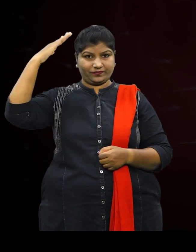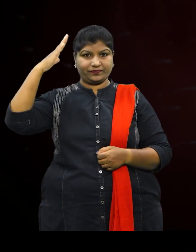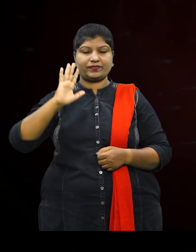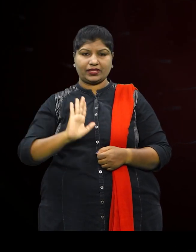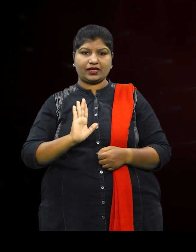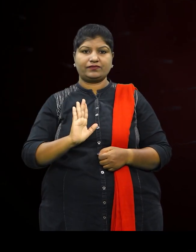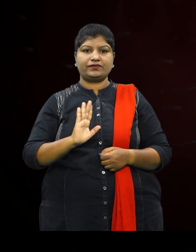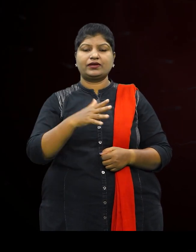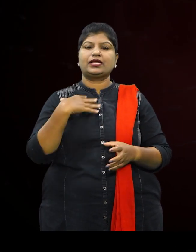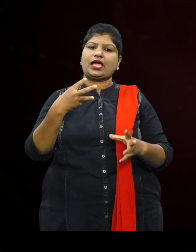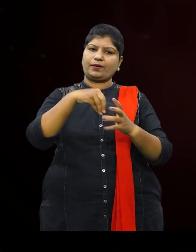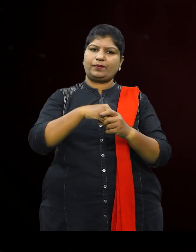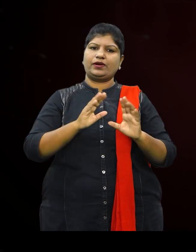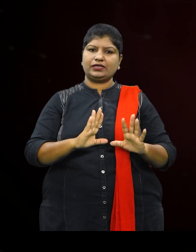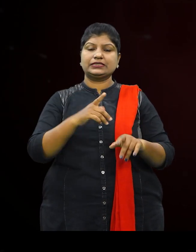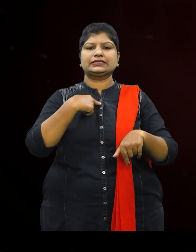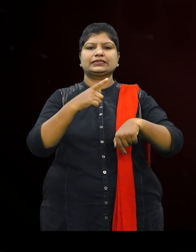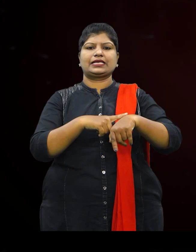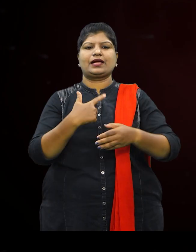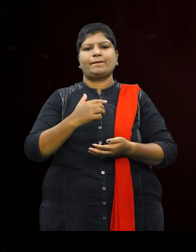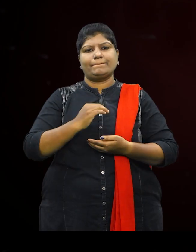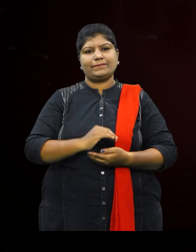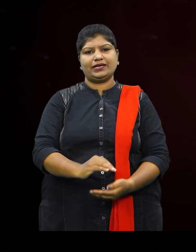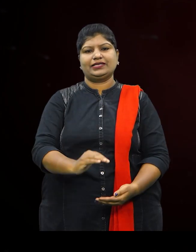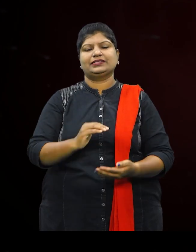जन्म से ही होते हैं।